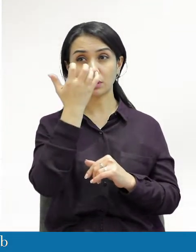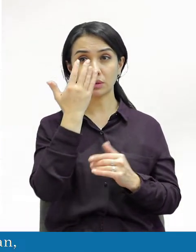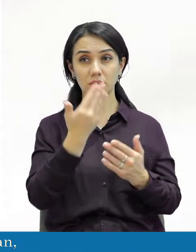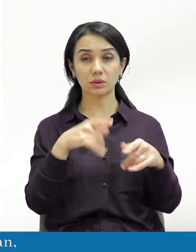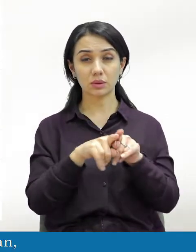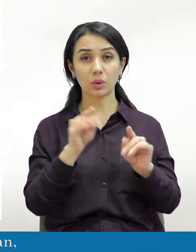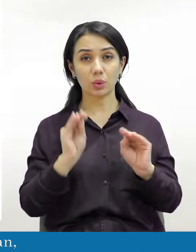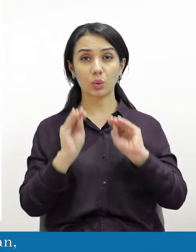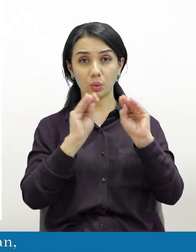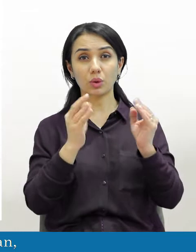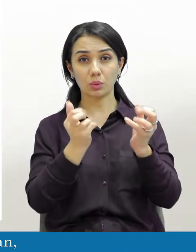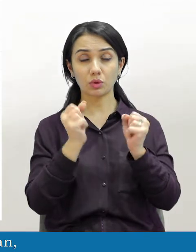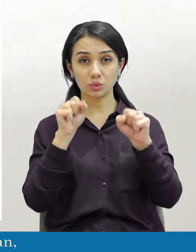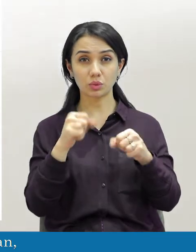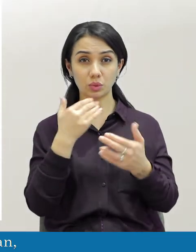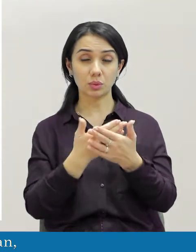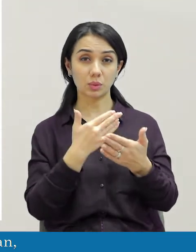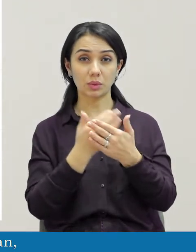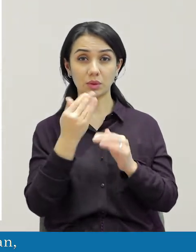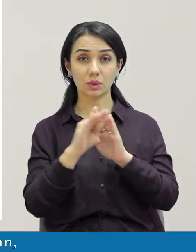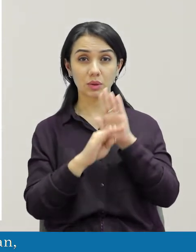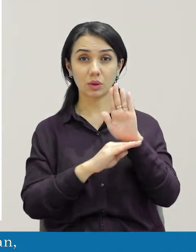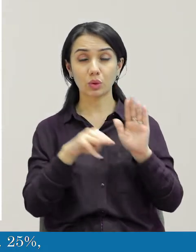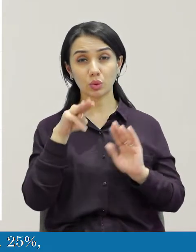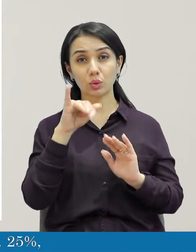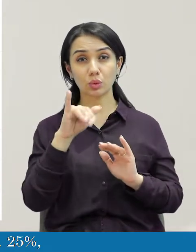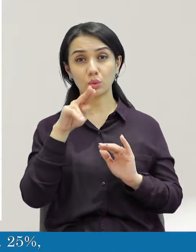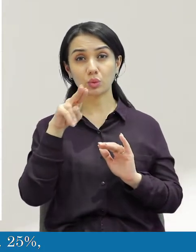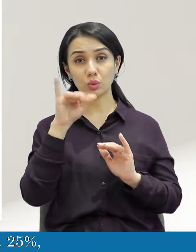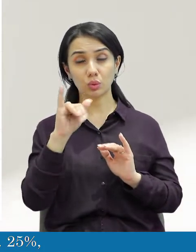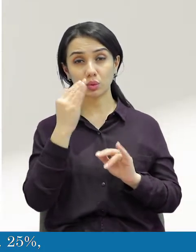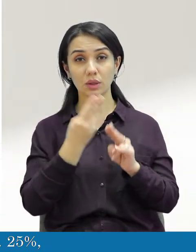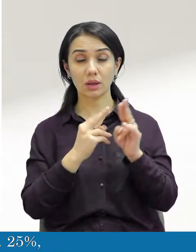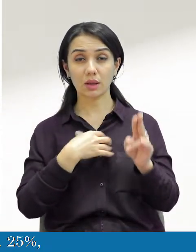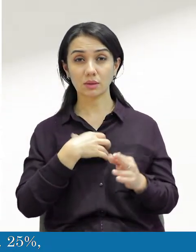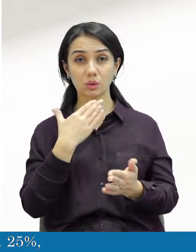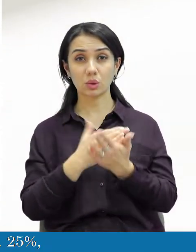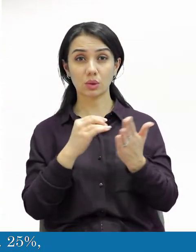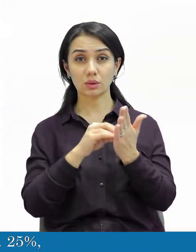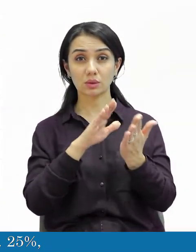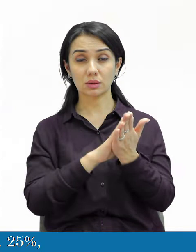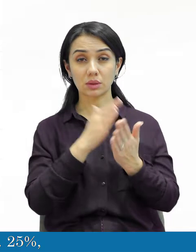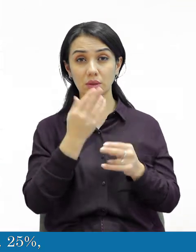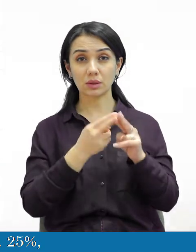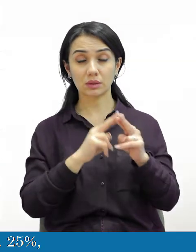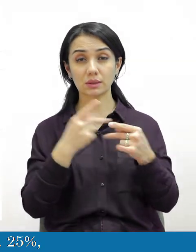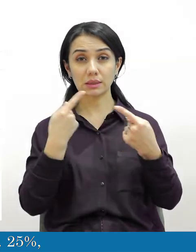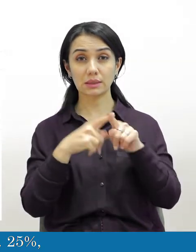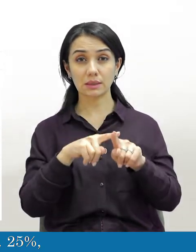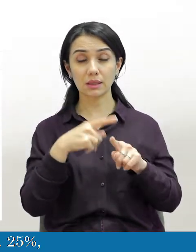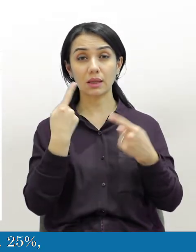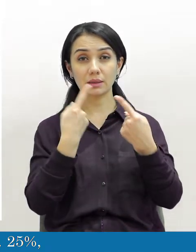rasmlarni qo'yib olish imkoniyati mavjud. Masalan, biz dasturimiz to-do'ga asoslangan. Kelinglar, men technology